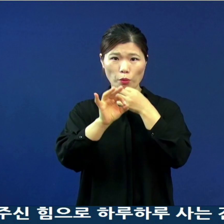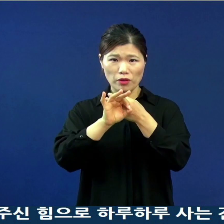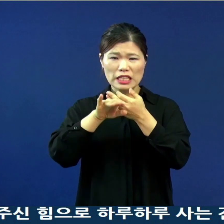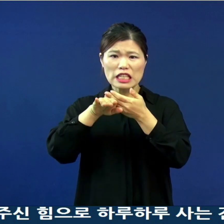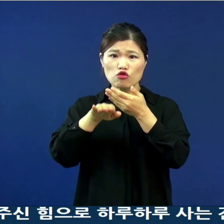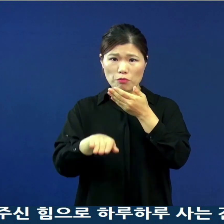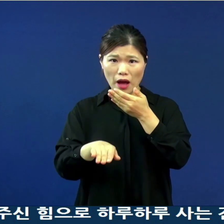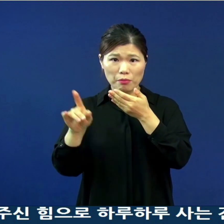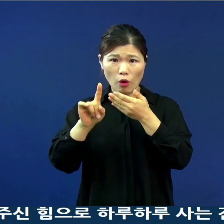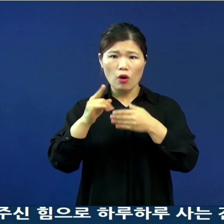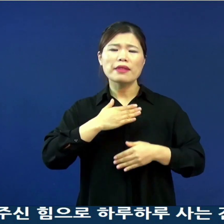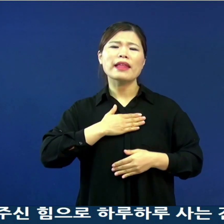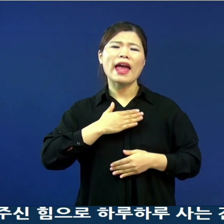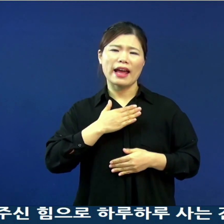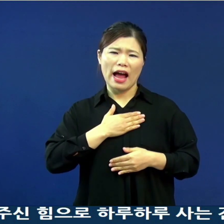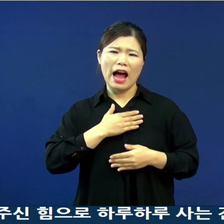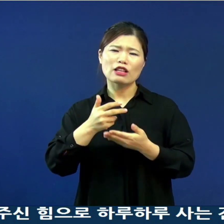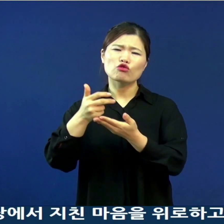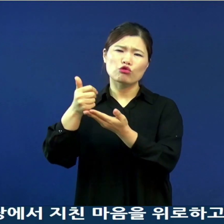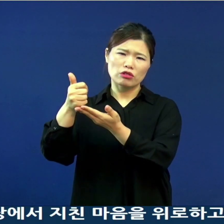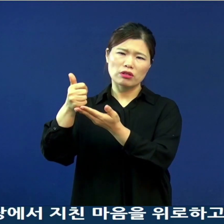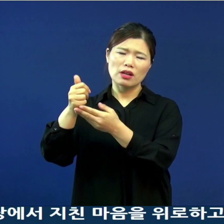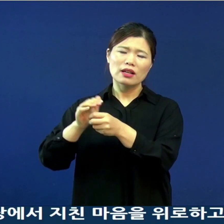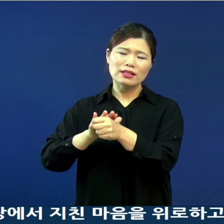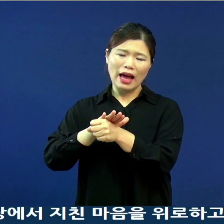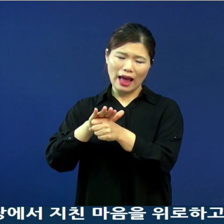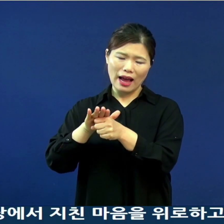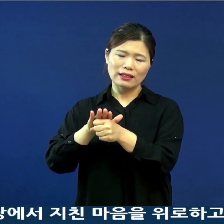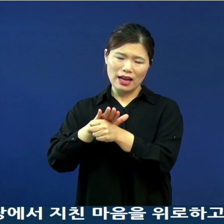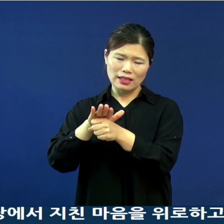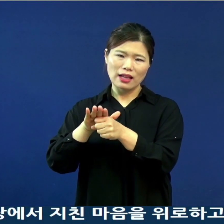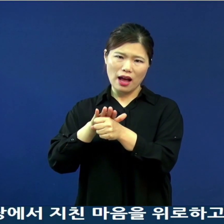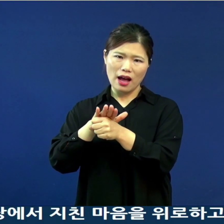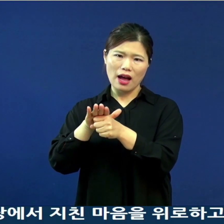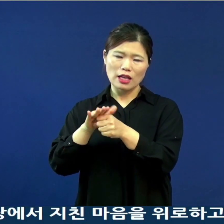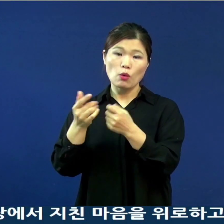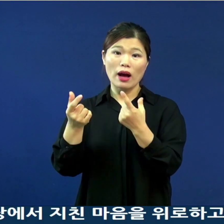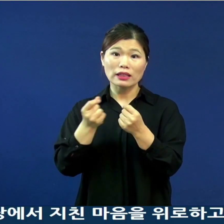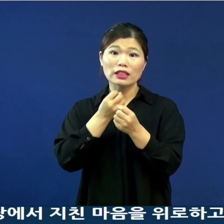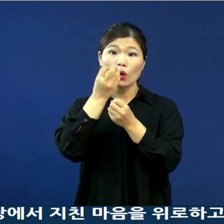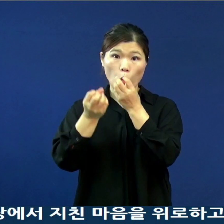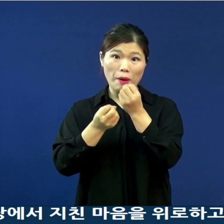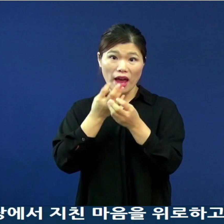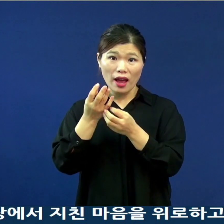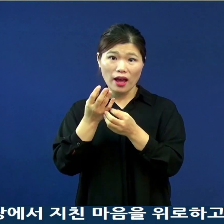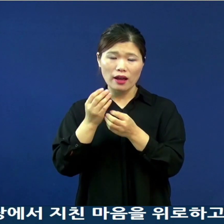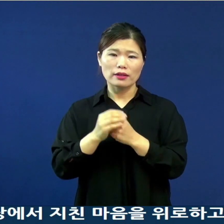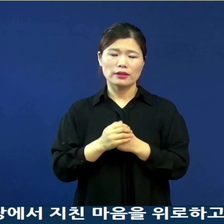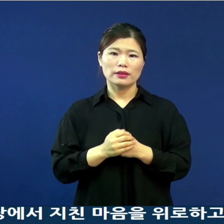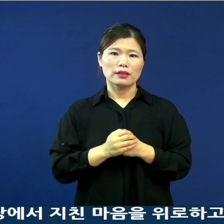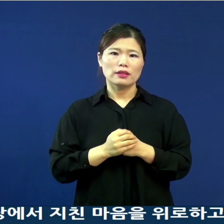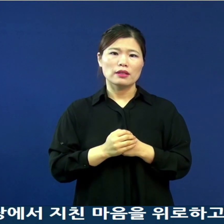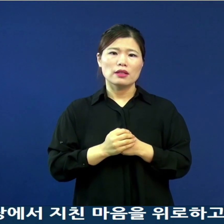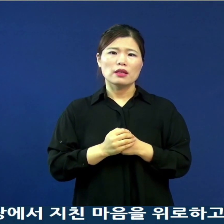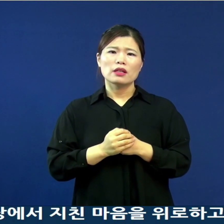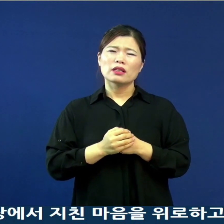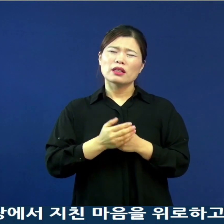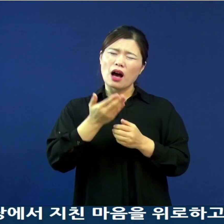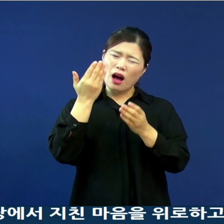후반부, 내가 주를 사랑하나이다, 이 고백 또한 당시의